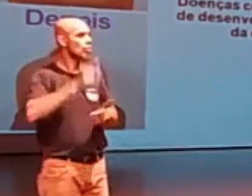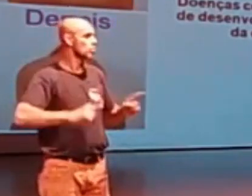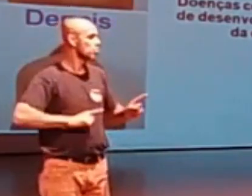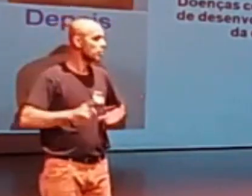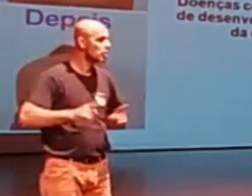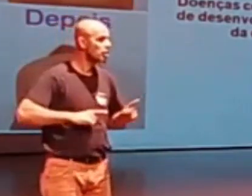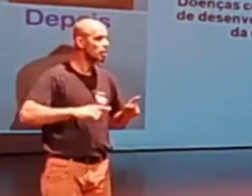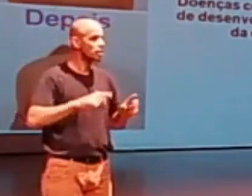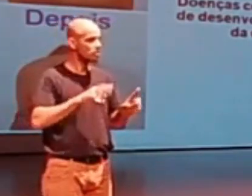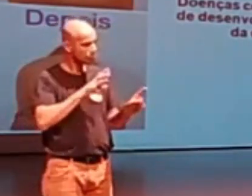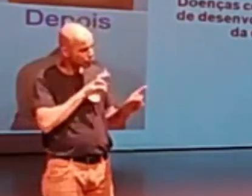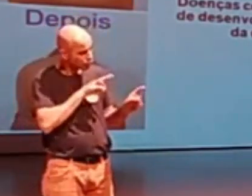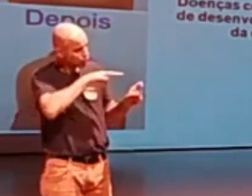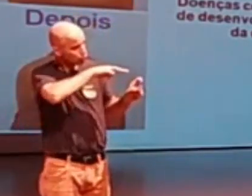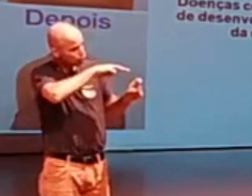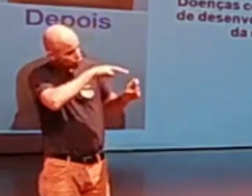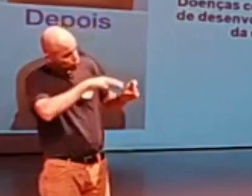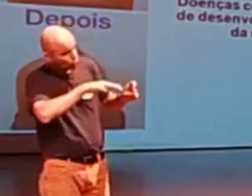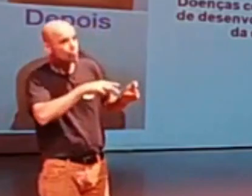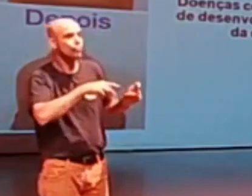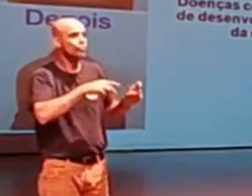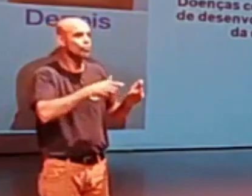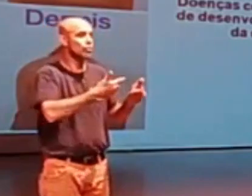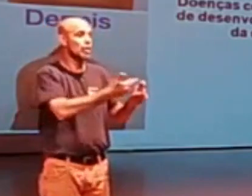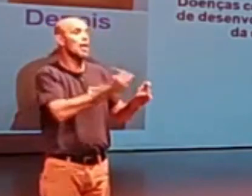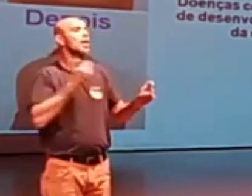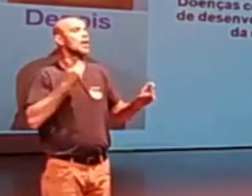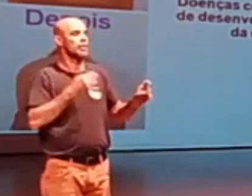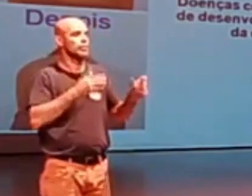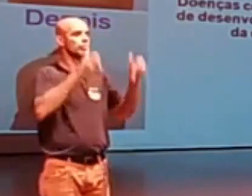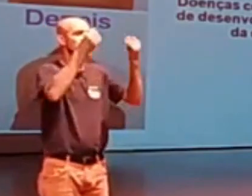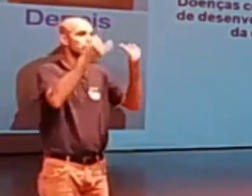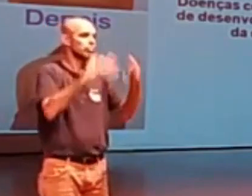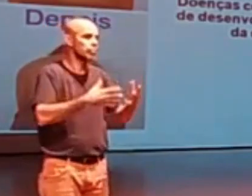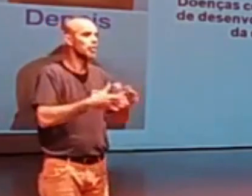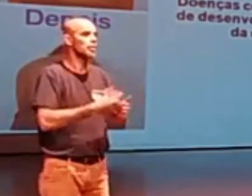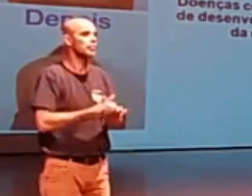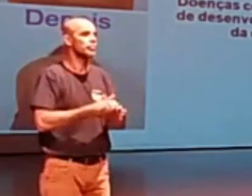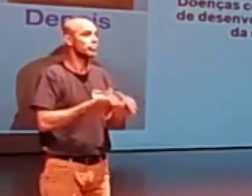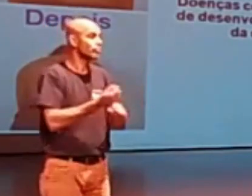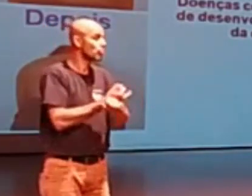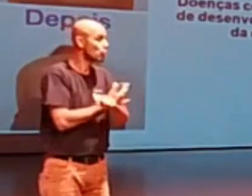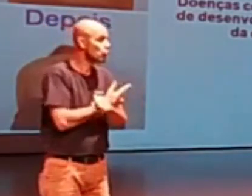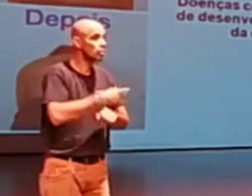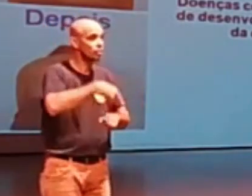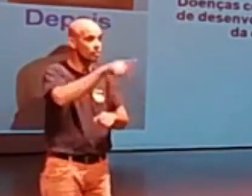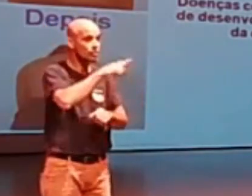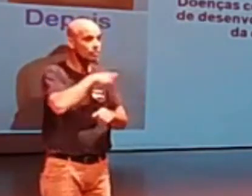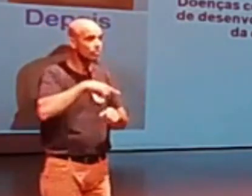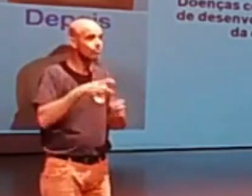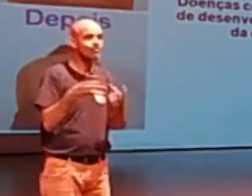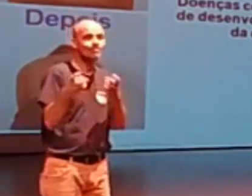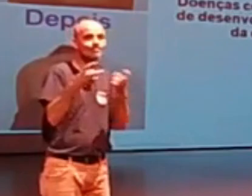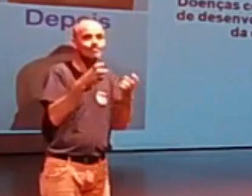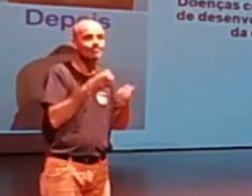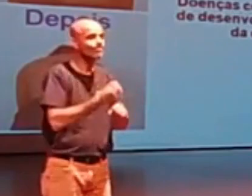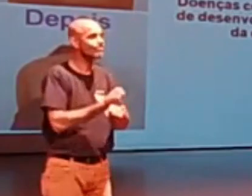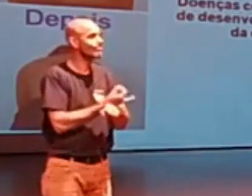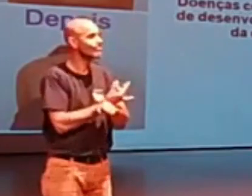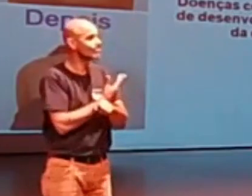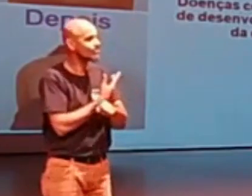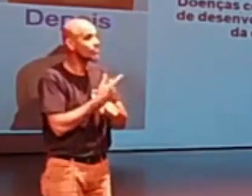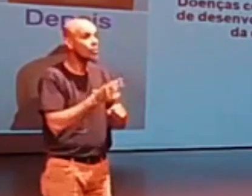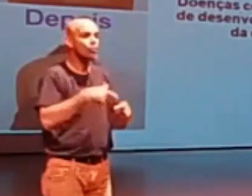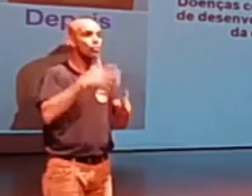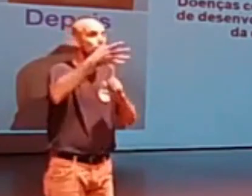então já deixo meu parabéns a vocês, tá? Que isso realmente é emocionante de ver o que está acontecendo aqui hoje. Tanto é que o pessoal sempre fala assim, nossa, você vai